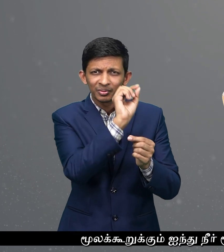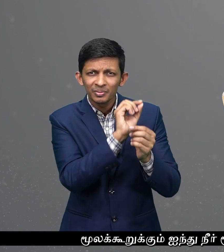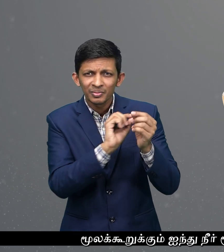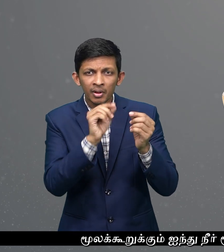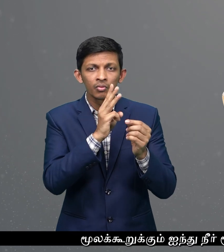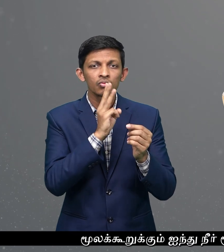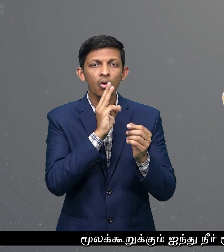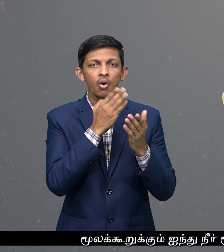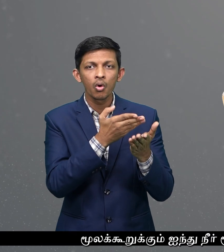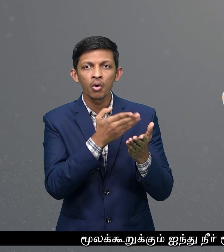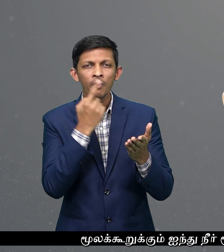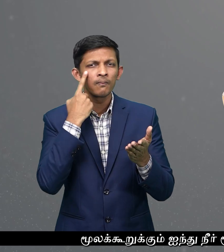கொண்டுள்ளது.